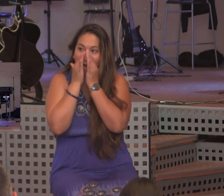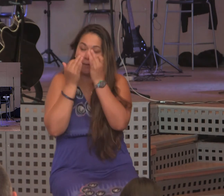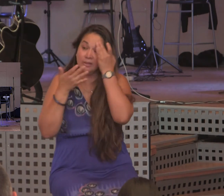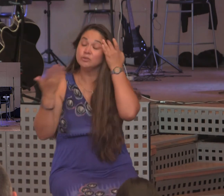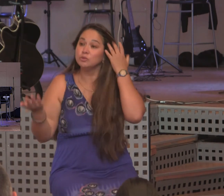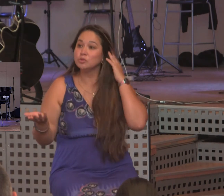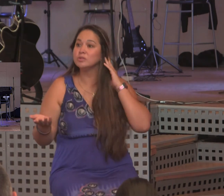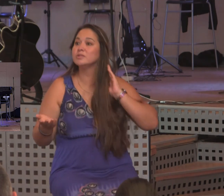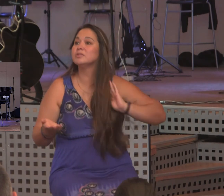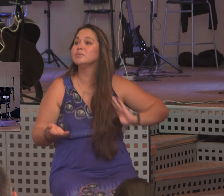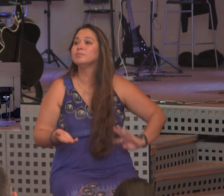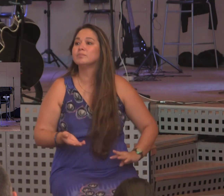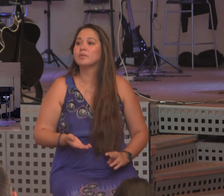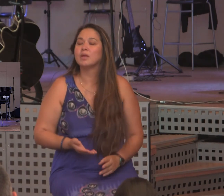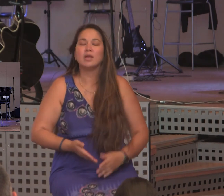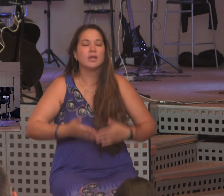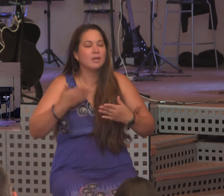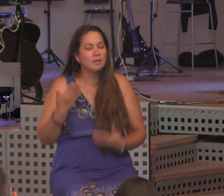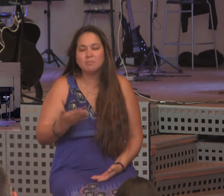es que crean.